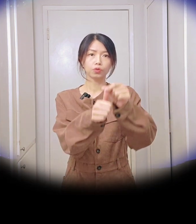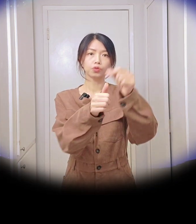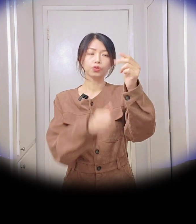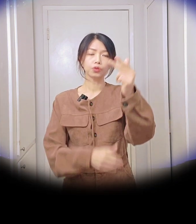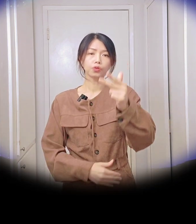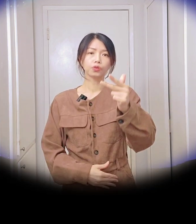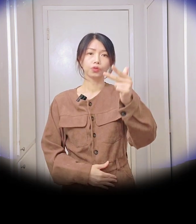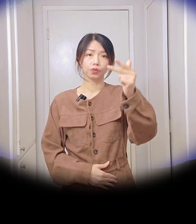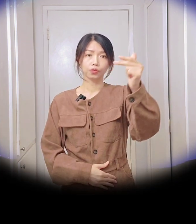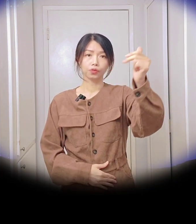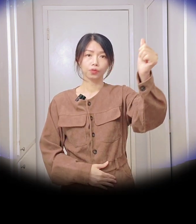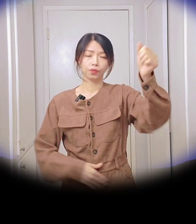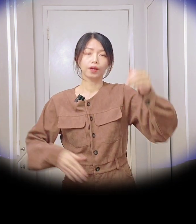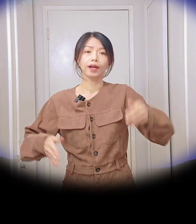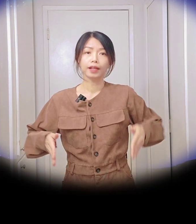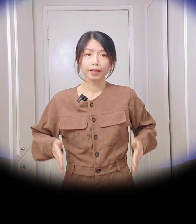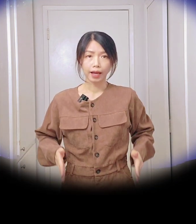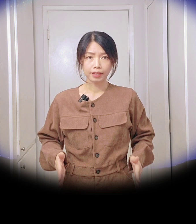구주